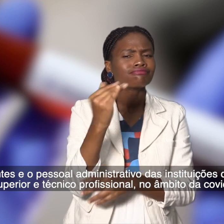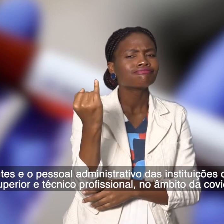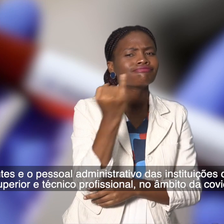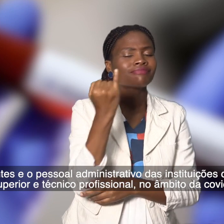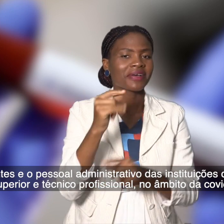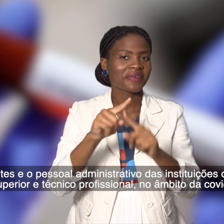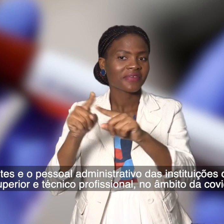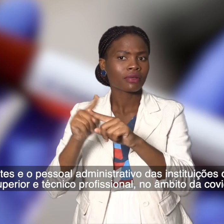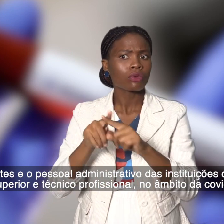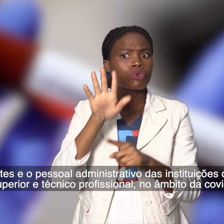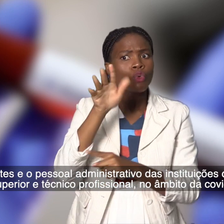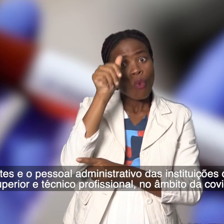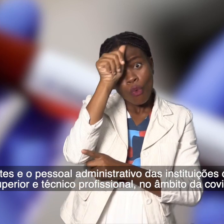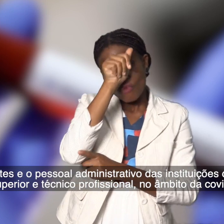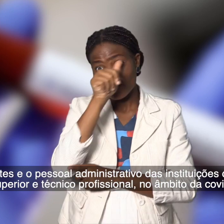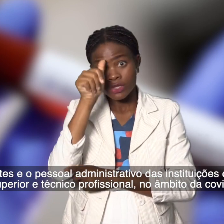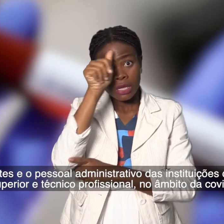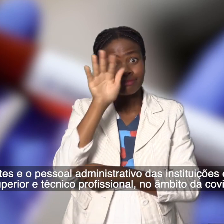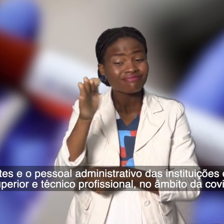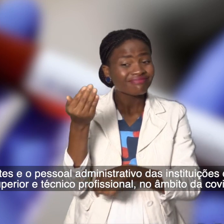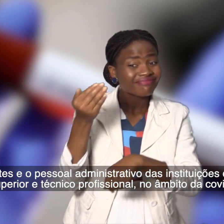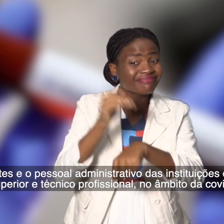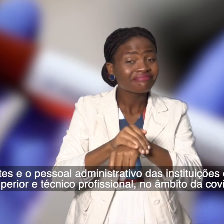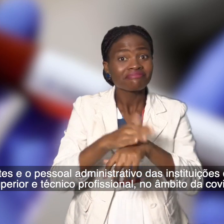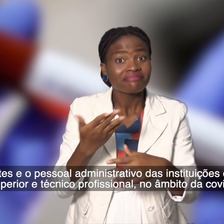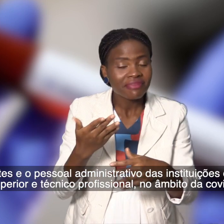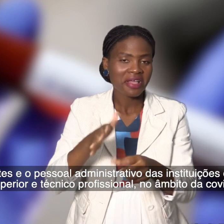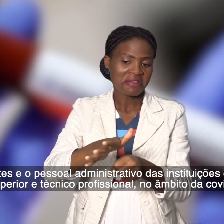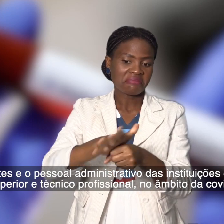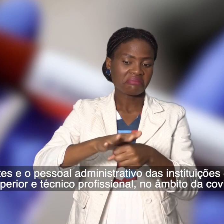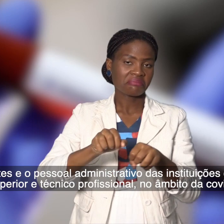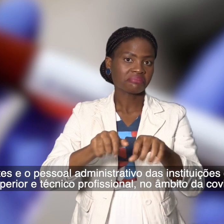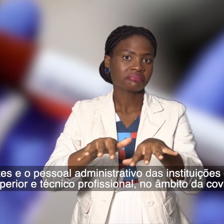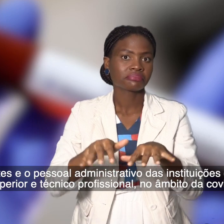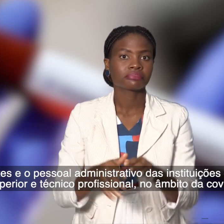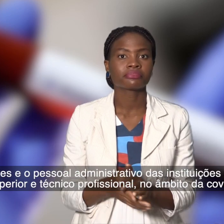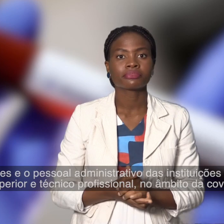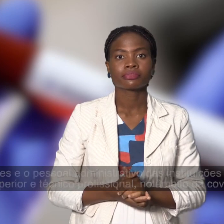instituições do Ensino Superior e Técnico Profissional no âmbito da Covid-19.